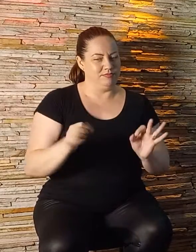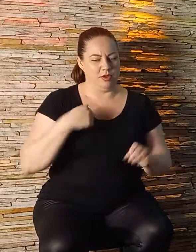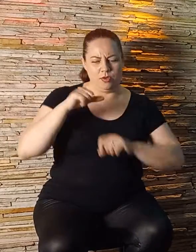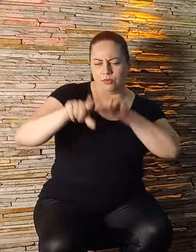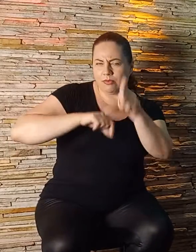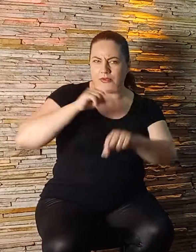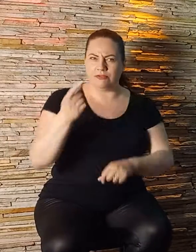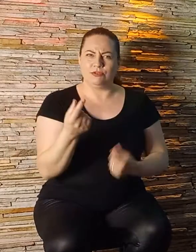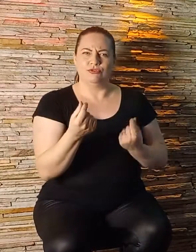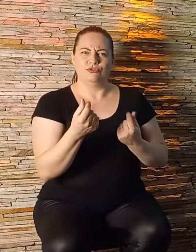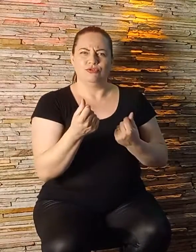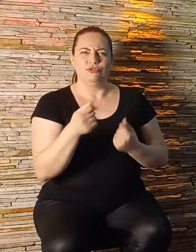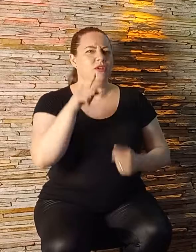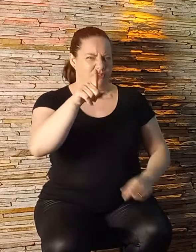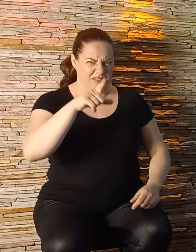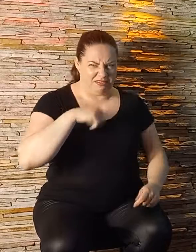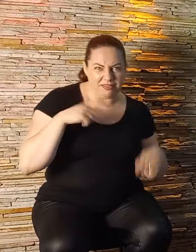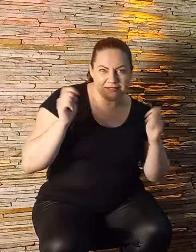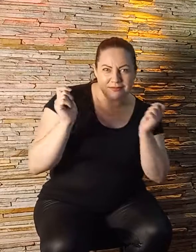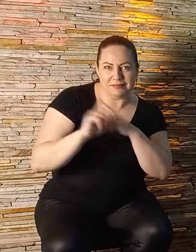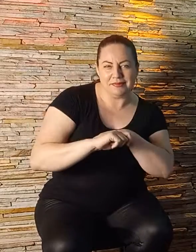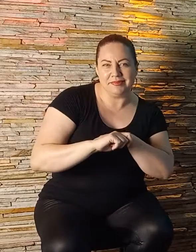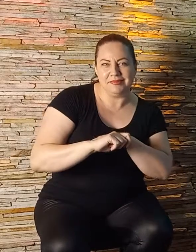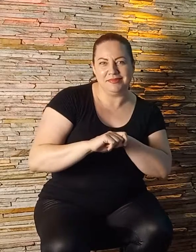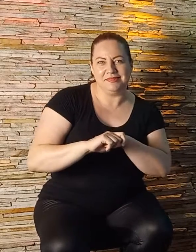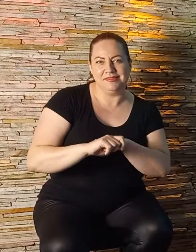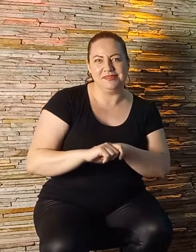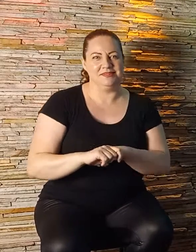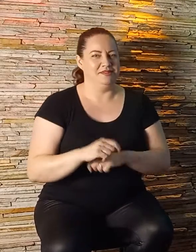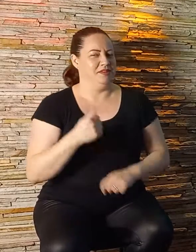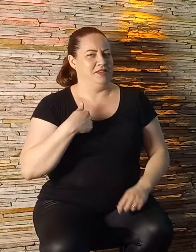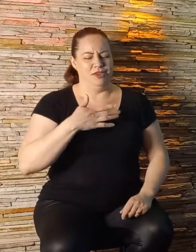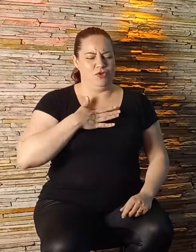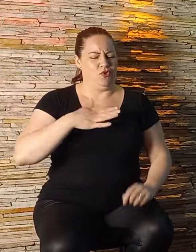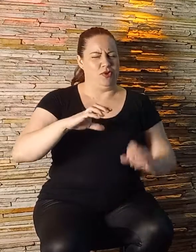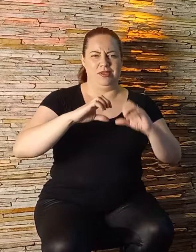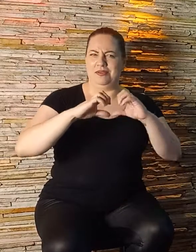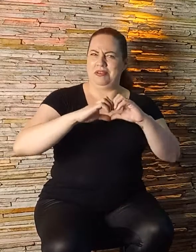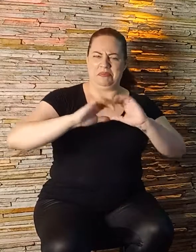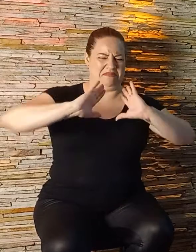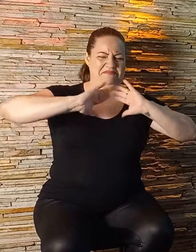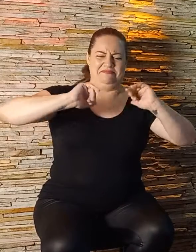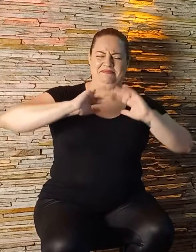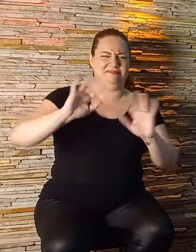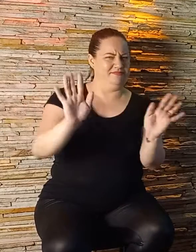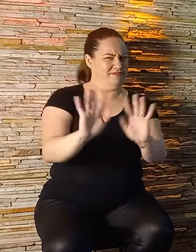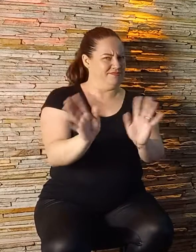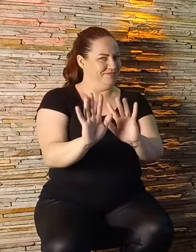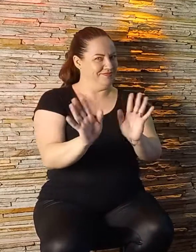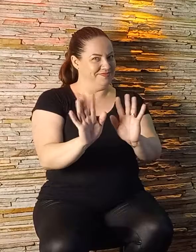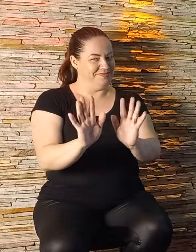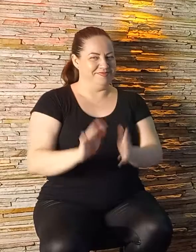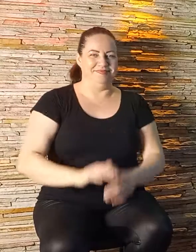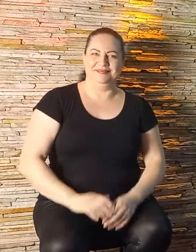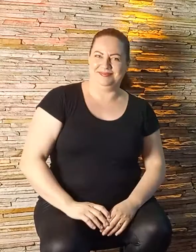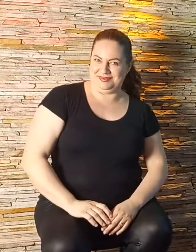prefiro que a gente pode ser tem cacife não quero lá ver para assim não existe